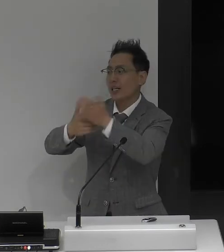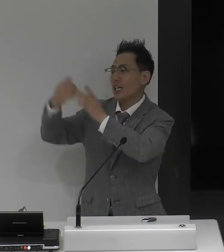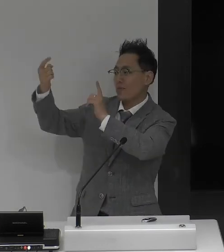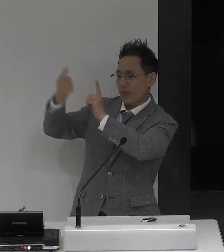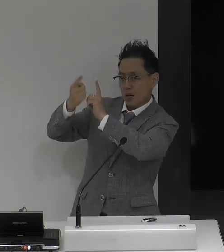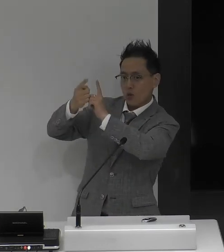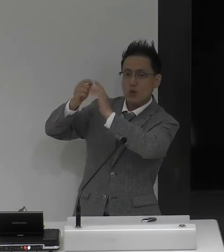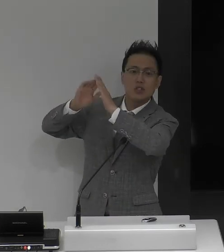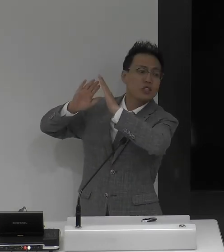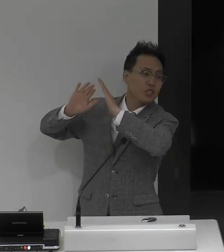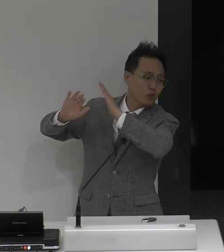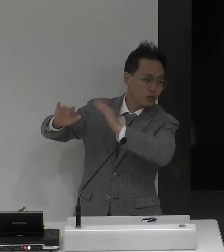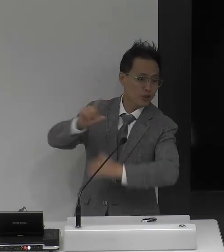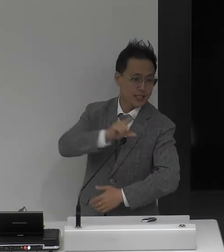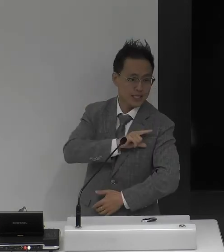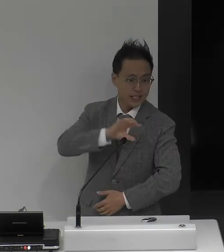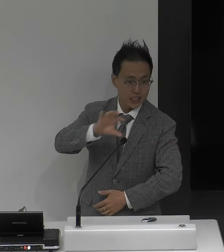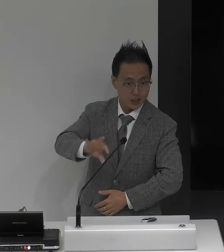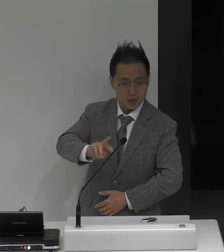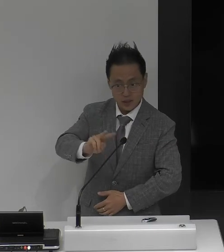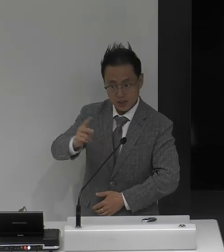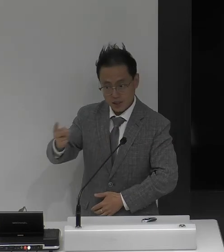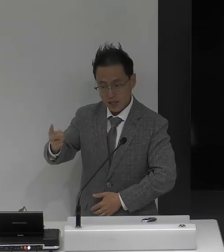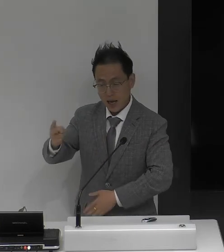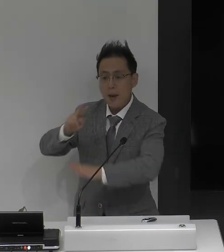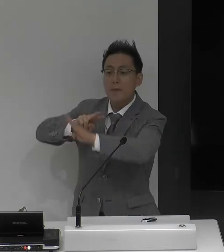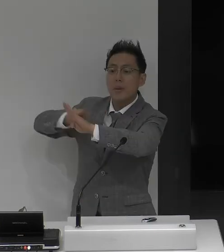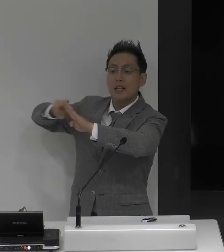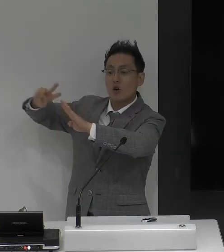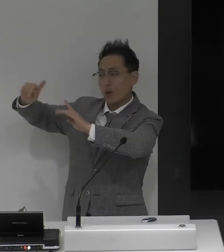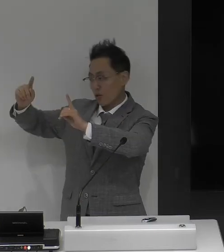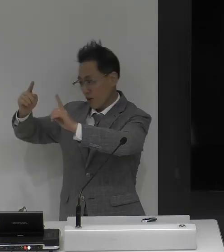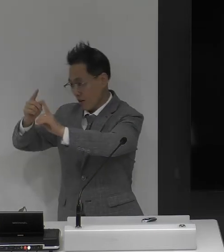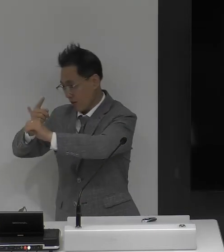하나님 만나고 그 이후로 이름을 베델로 바꿔요.